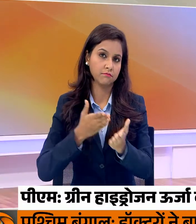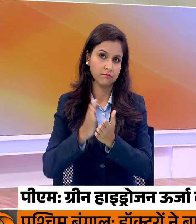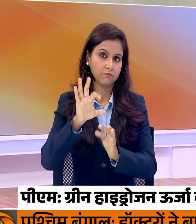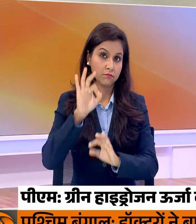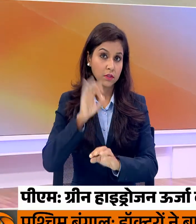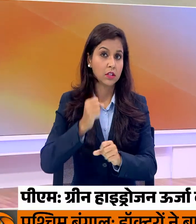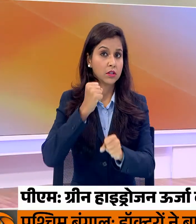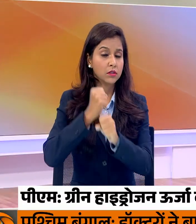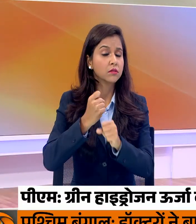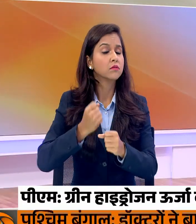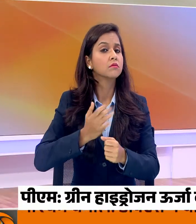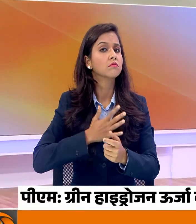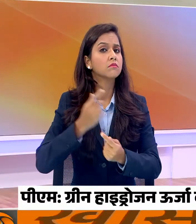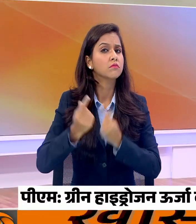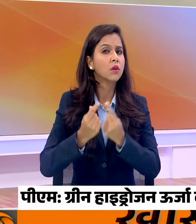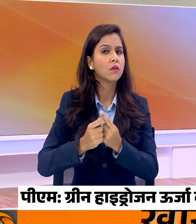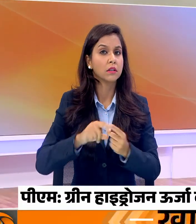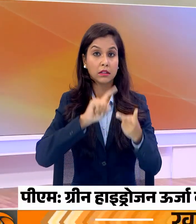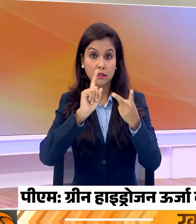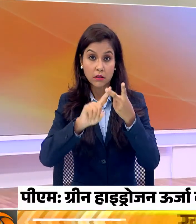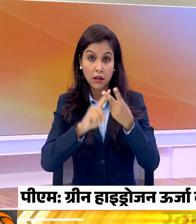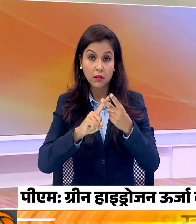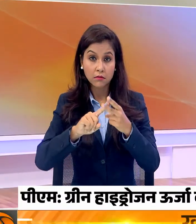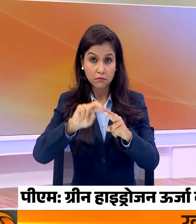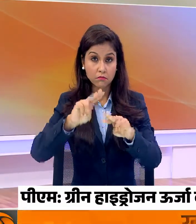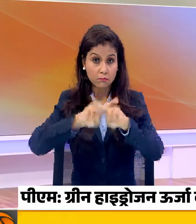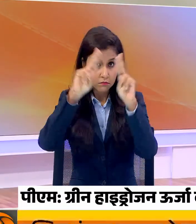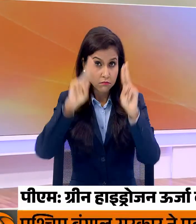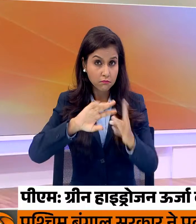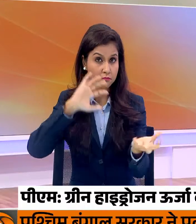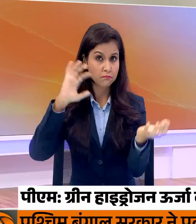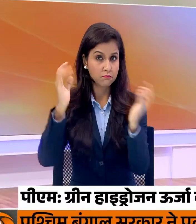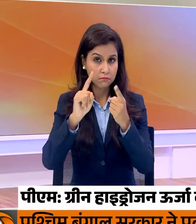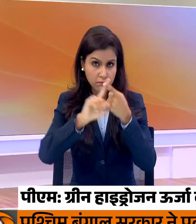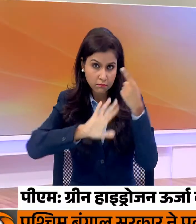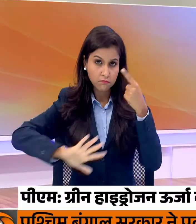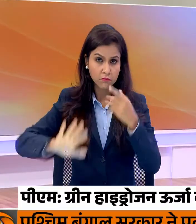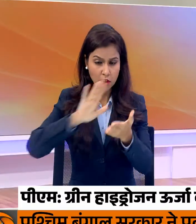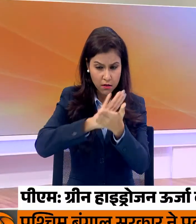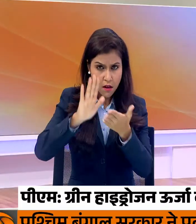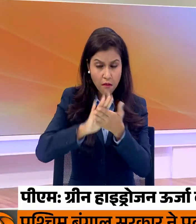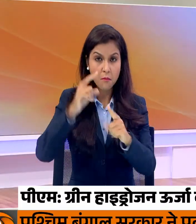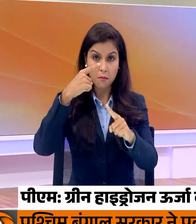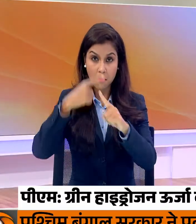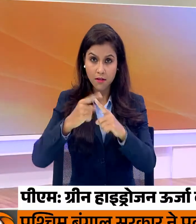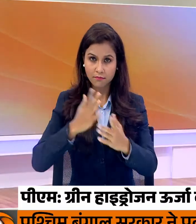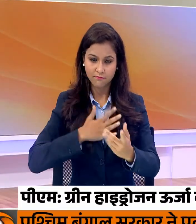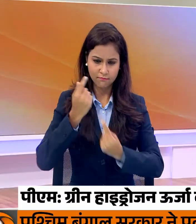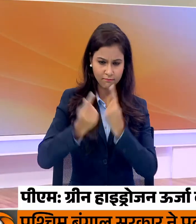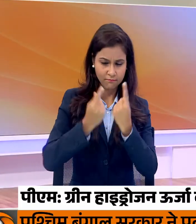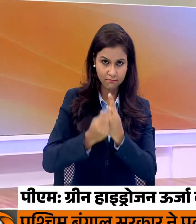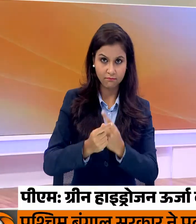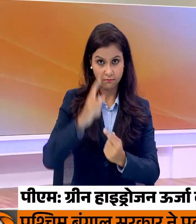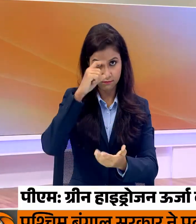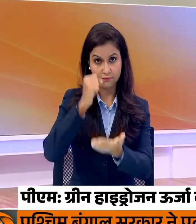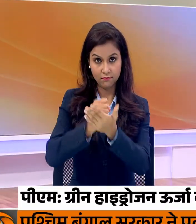हाइड्रोजन के दूसरे अंतर्राष्ट्रीय सम्मेलन में दोहराई पृथ्वी को स्वच्छ और हरित ग्रह बनाने की प्रतिबद्धता।